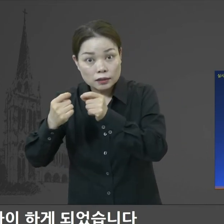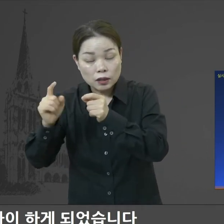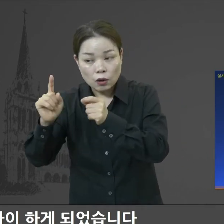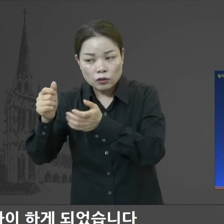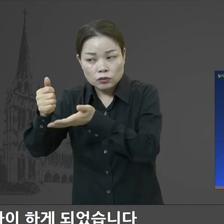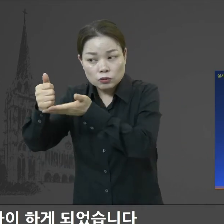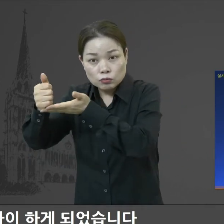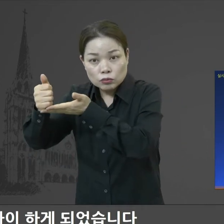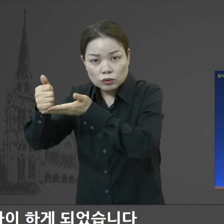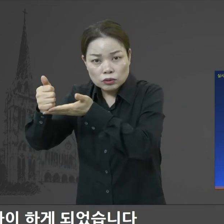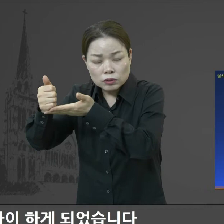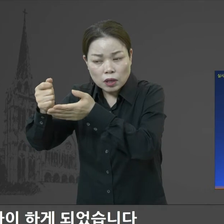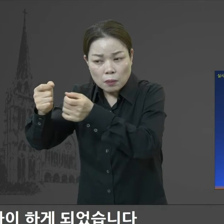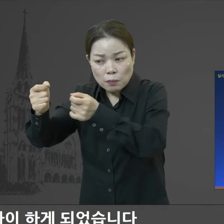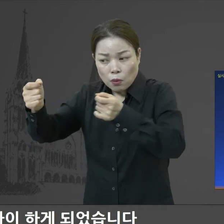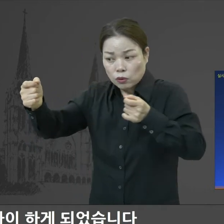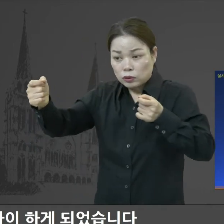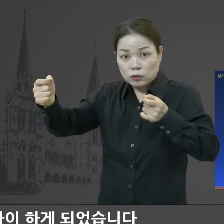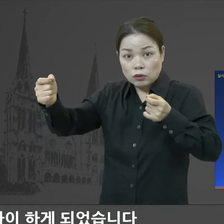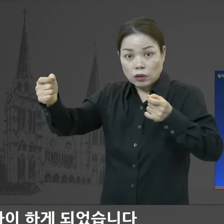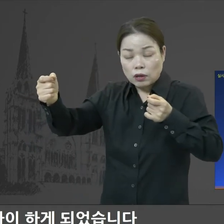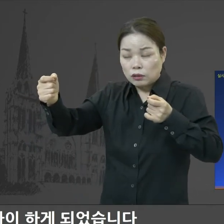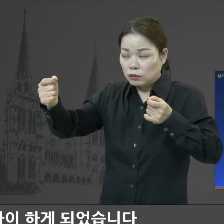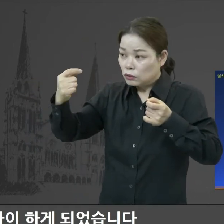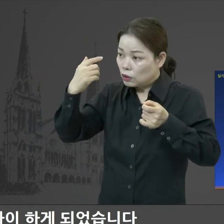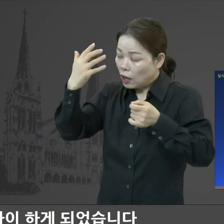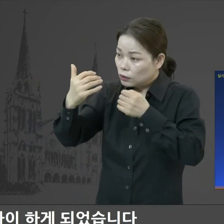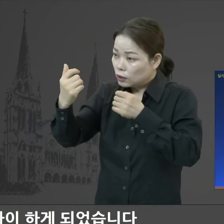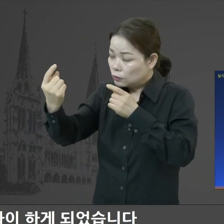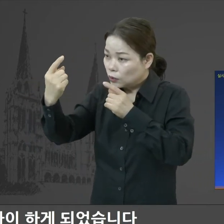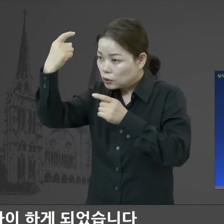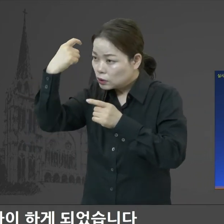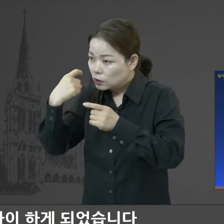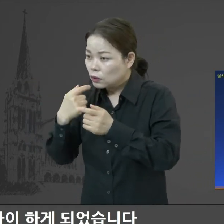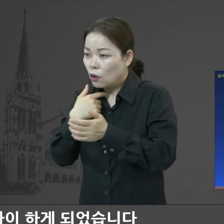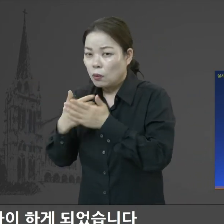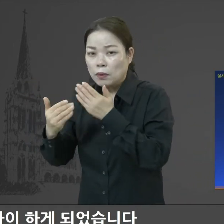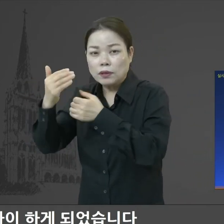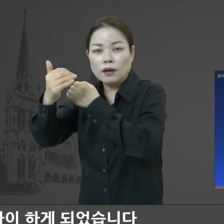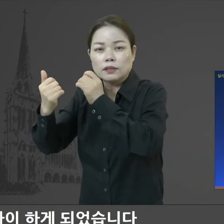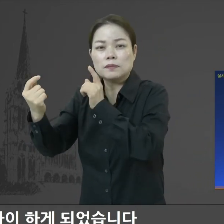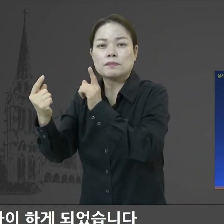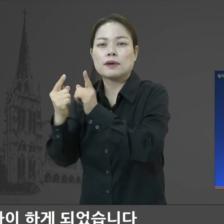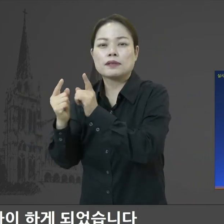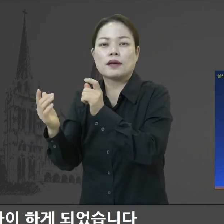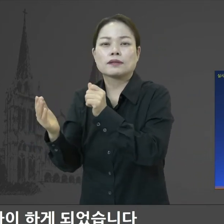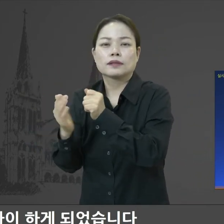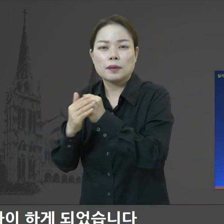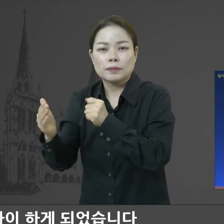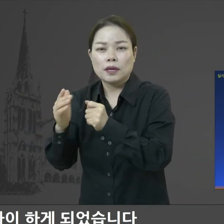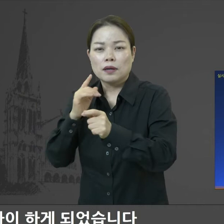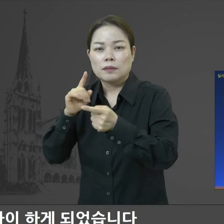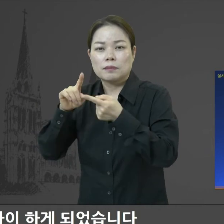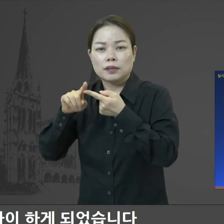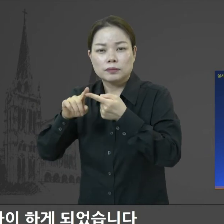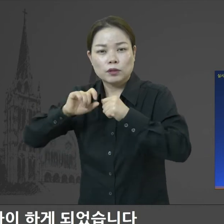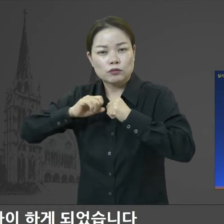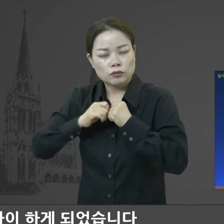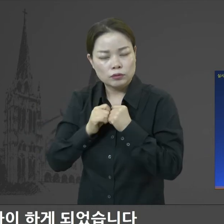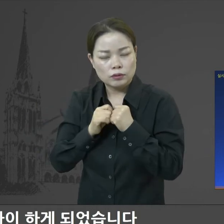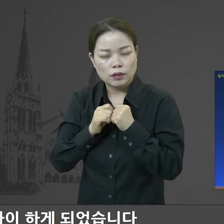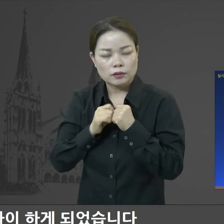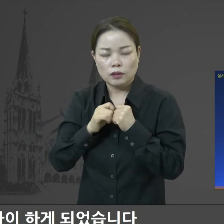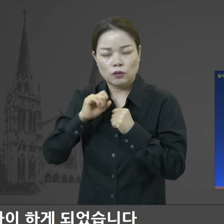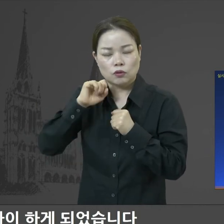어떤 분인가, 멀리 있던 하나님이 이제는 눈으로 보고 내 피부로 경험하는 하나님 되었기 때문에 그 말씀을 따라가는 것이 어렵지